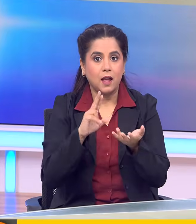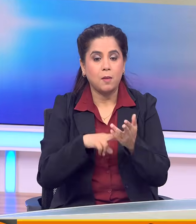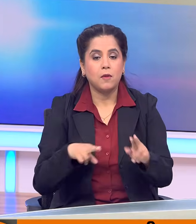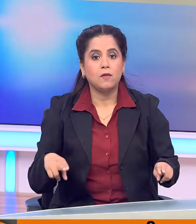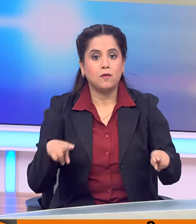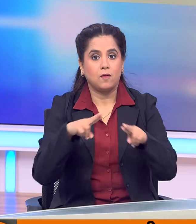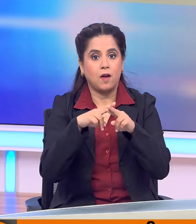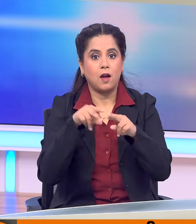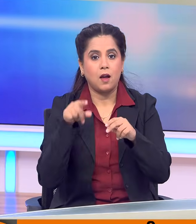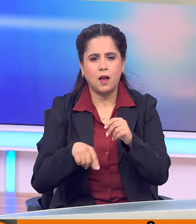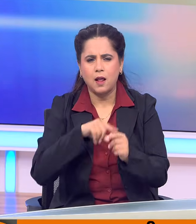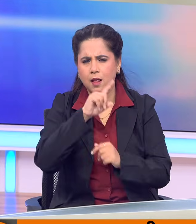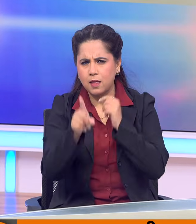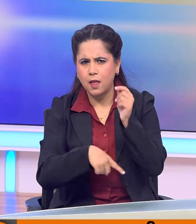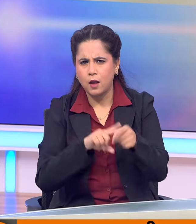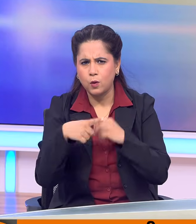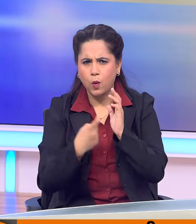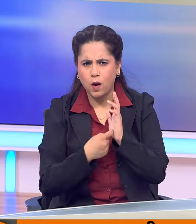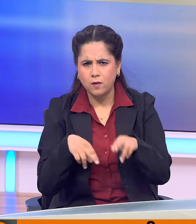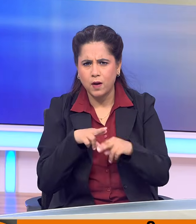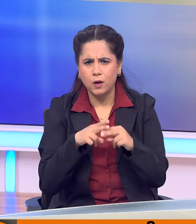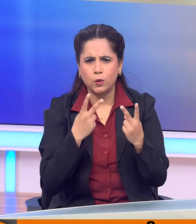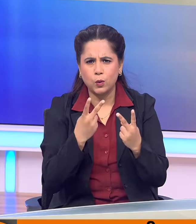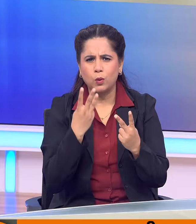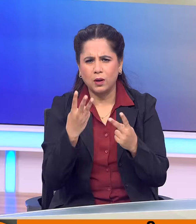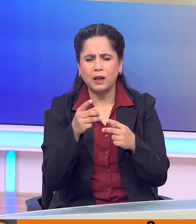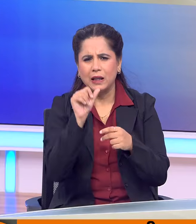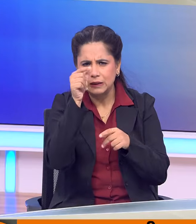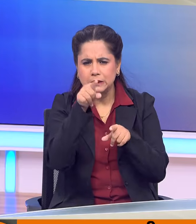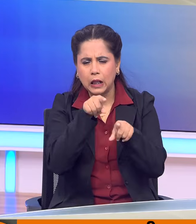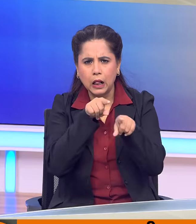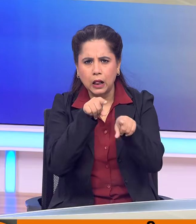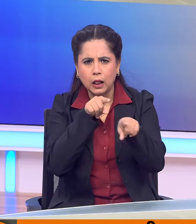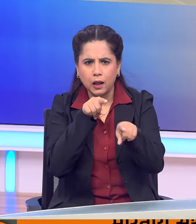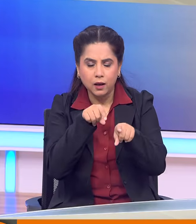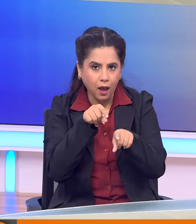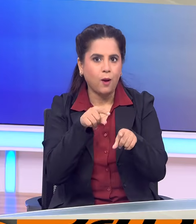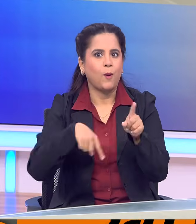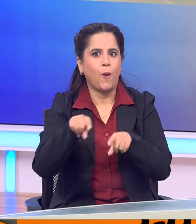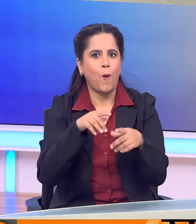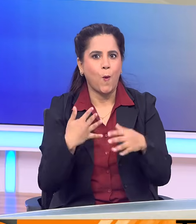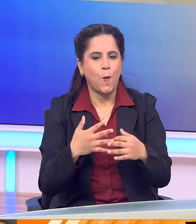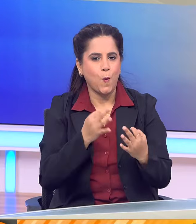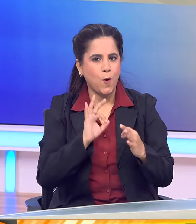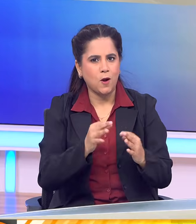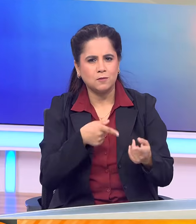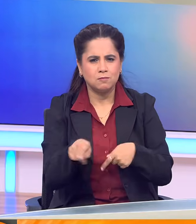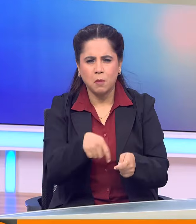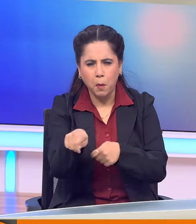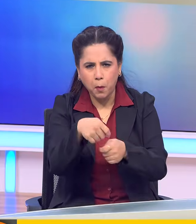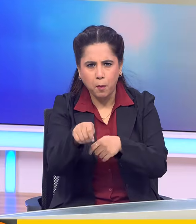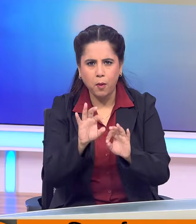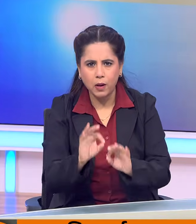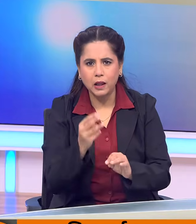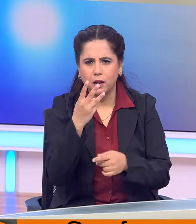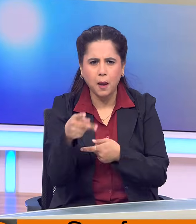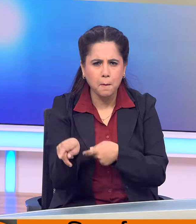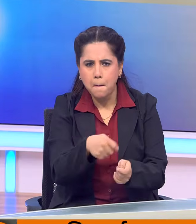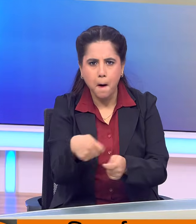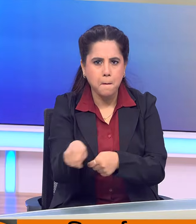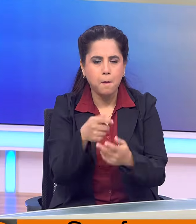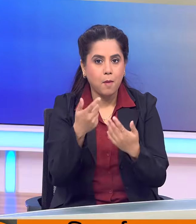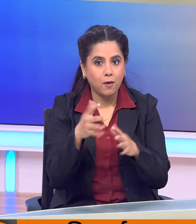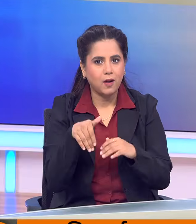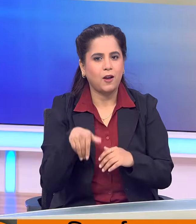में अंतिम क्वार्टर तक 2-3 से पिछड़ रही भारतीय टीम ने शानदार वापसी करते हुए लगातार 3 गोल दागे